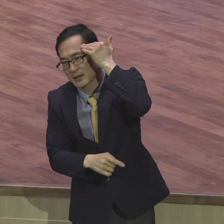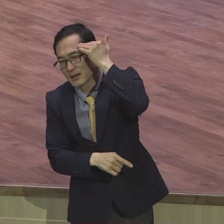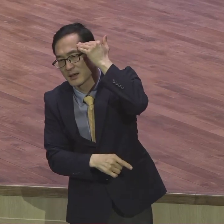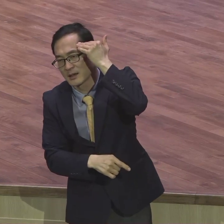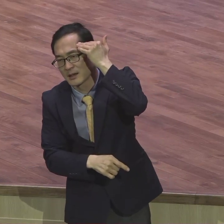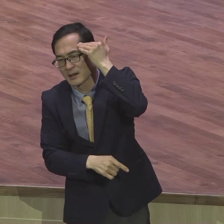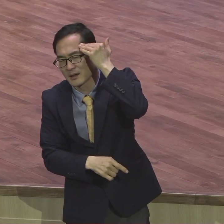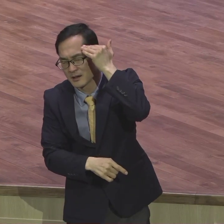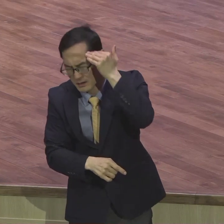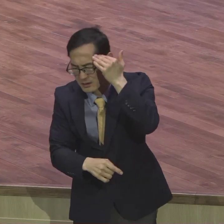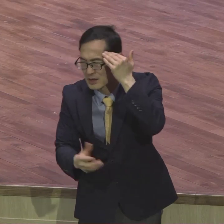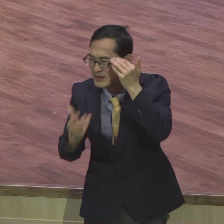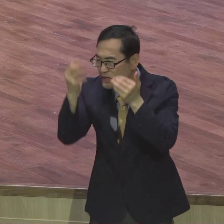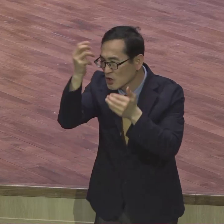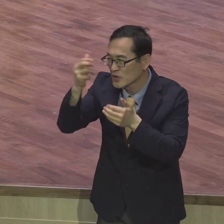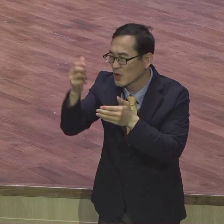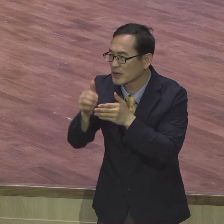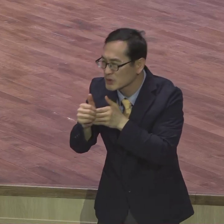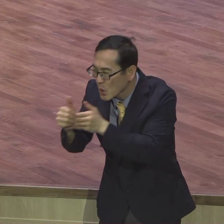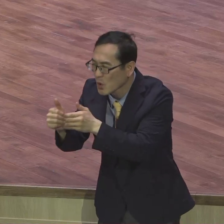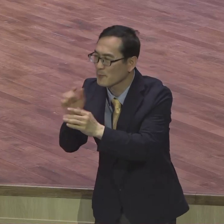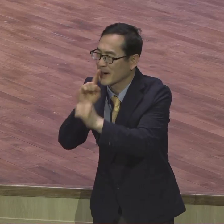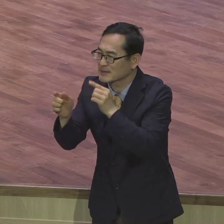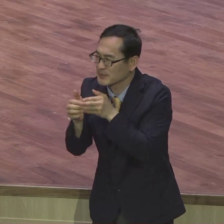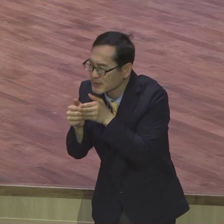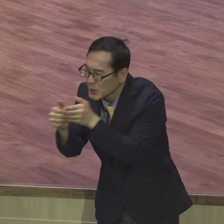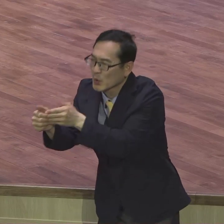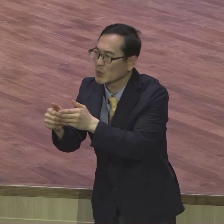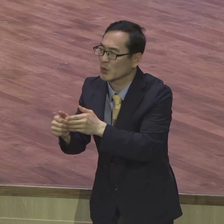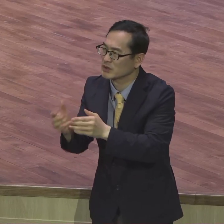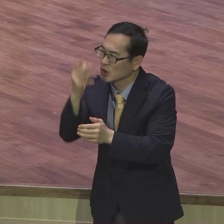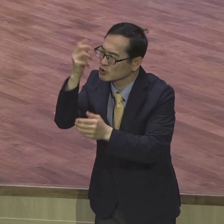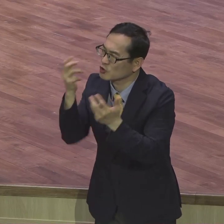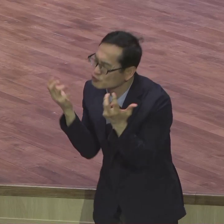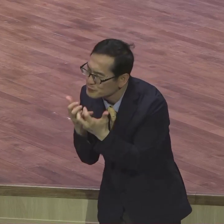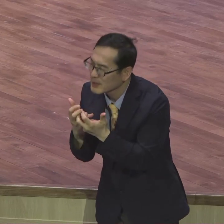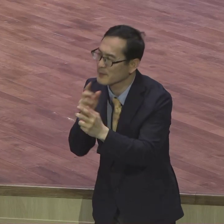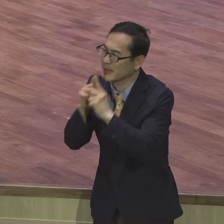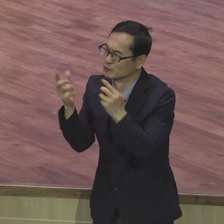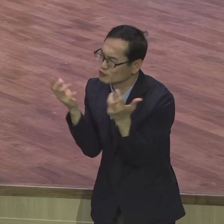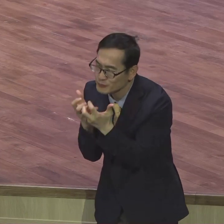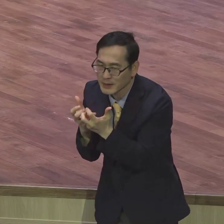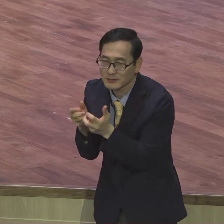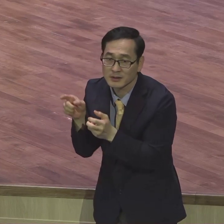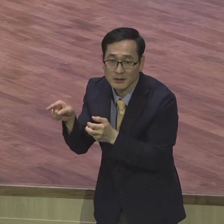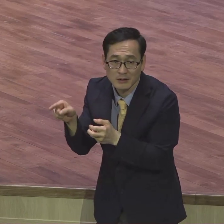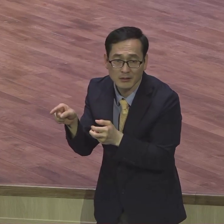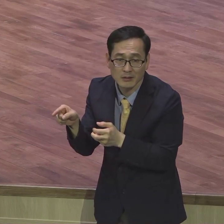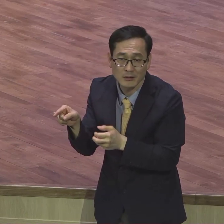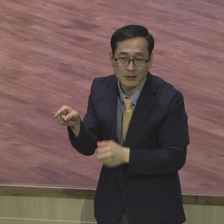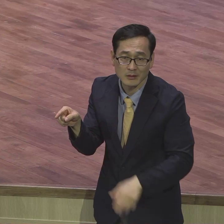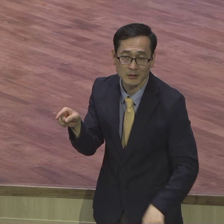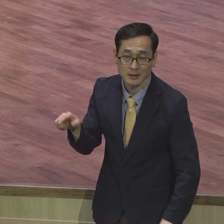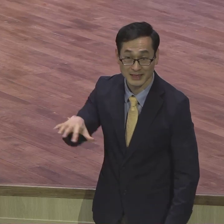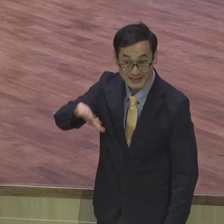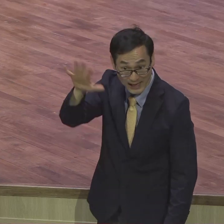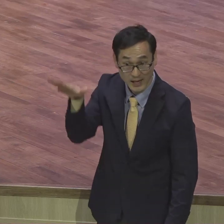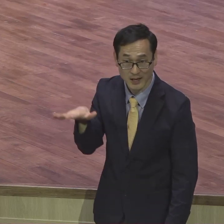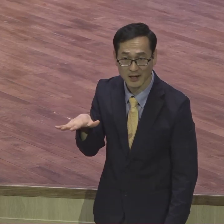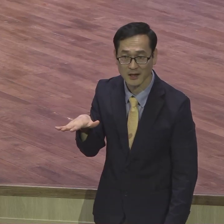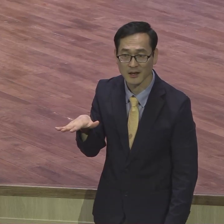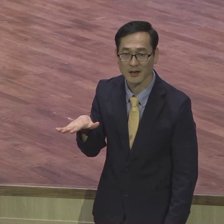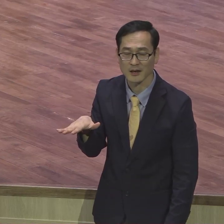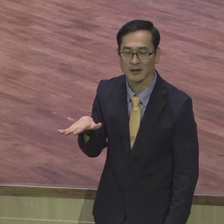인도 받는다 말씀 인도 받는다 성령 충만다 말씀 충만 이 모든 것이 가장